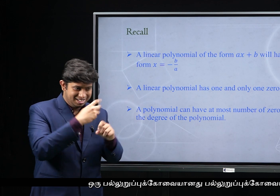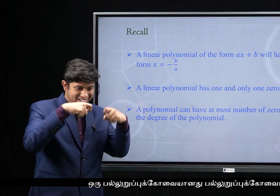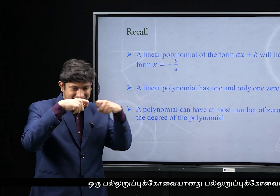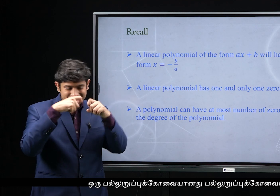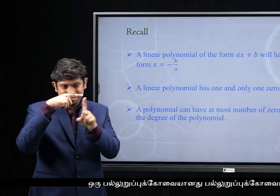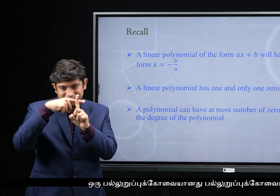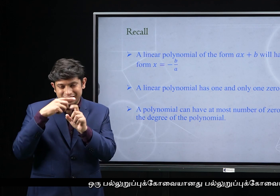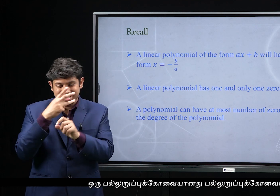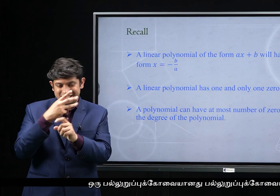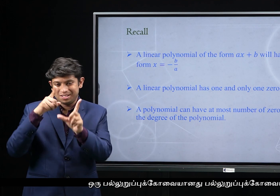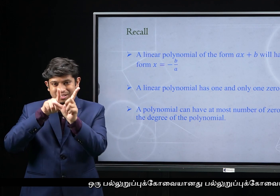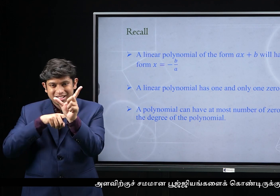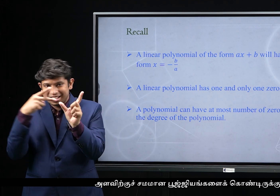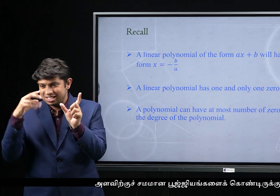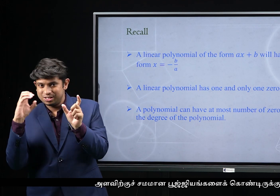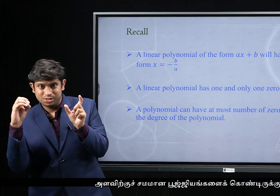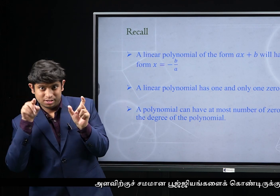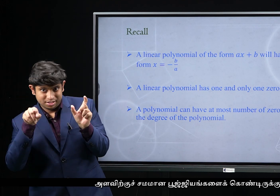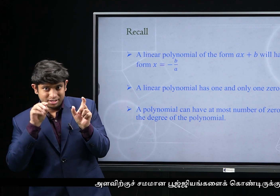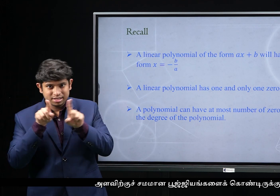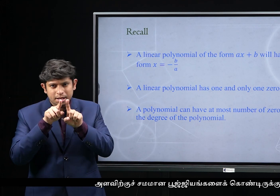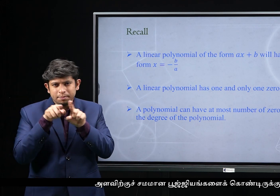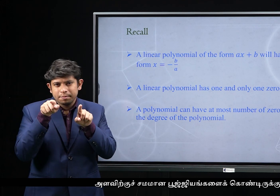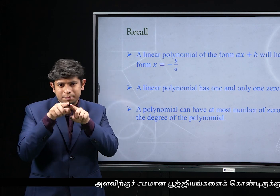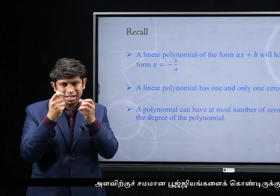பல்லுறுப்புக்கோவையானது பல்லுறுப்புக்கோவையின் அளவிற்கு சமமான பூஜ்ஜியங்களை கொண்டிருக்கும்.